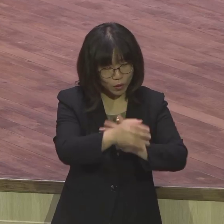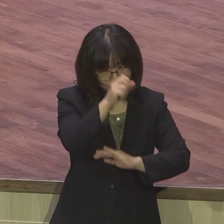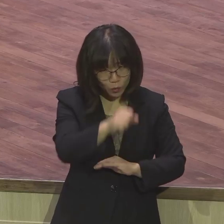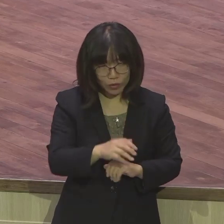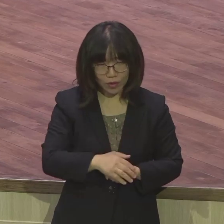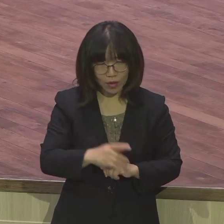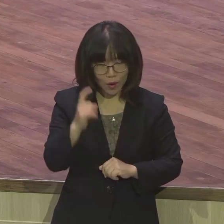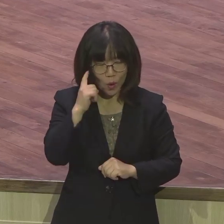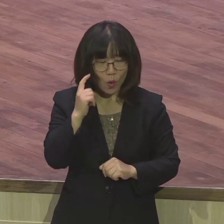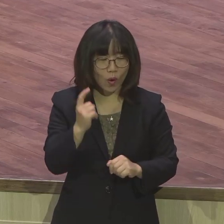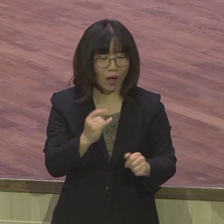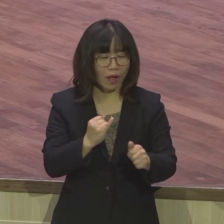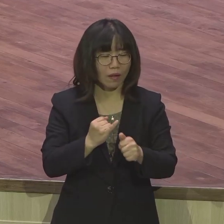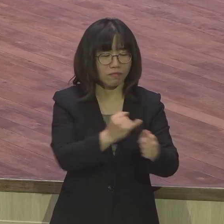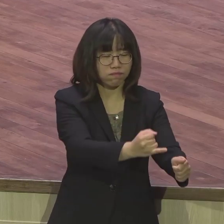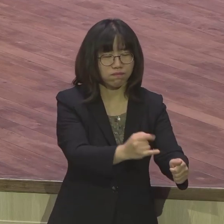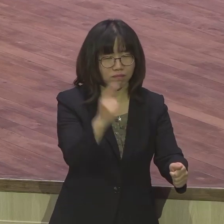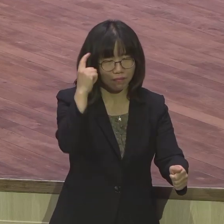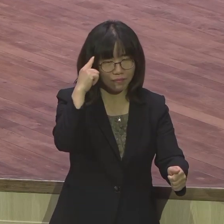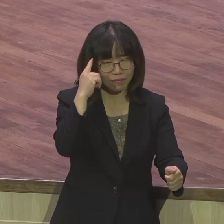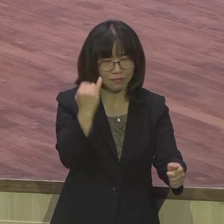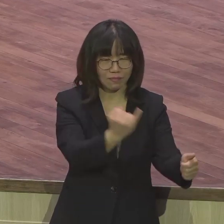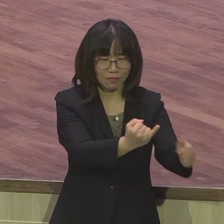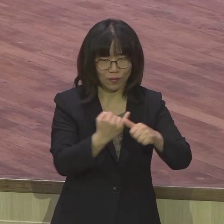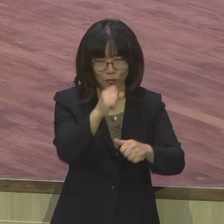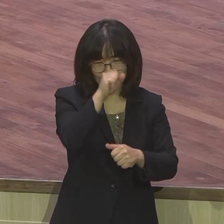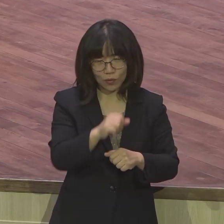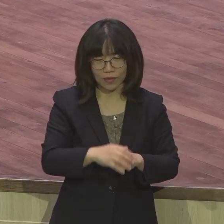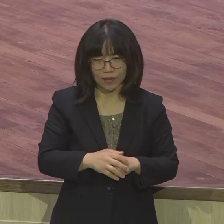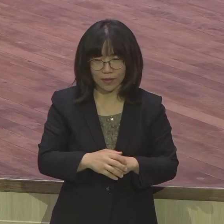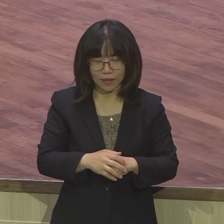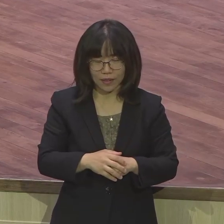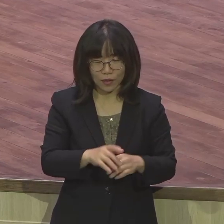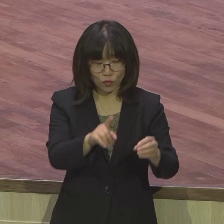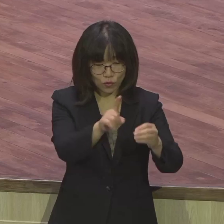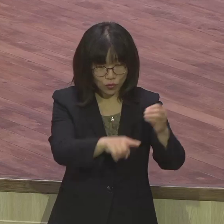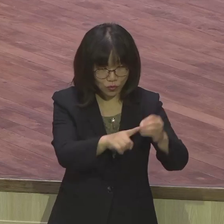하나님이 어떤 분인데 그리스도가 어떤 분인데 그 우상하게 저요?